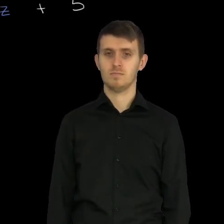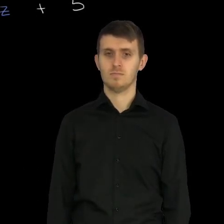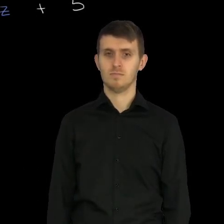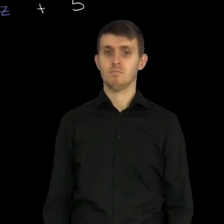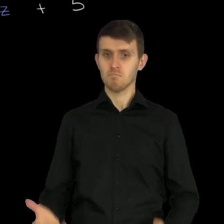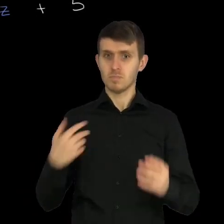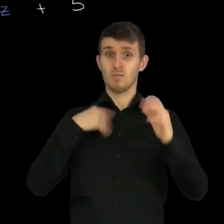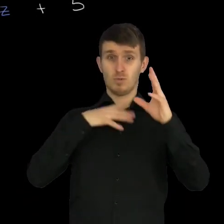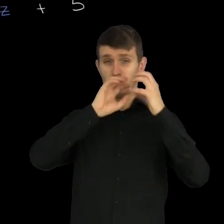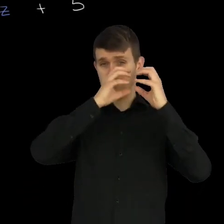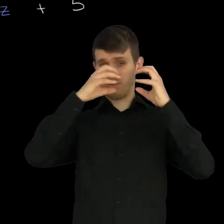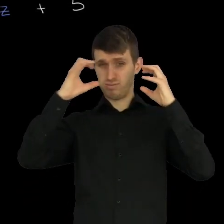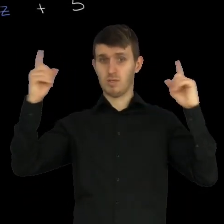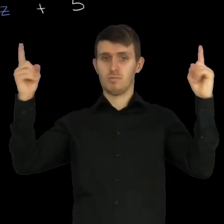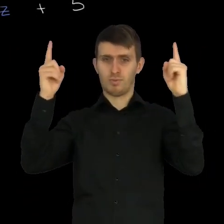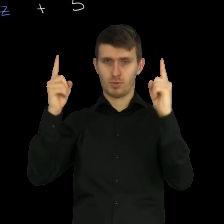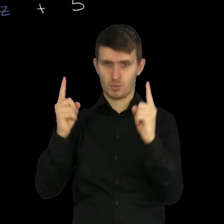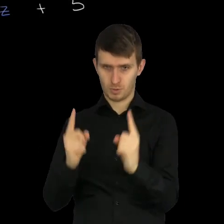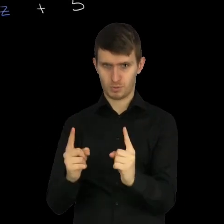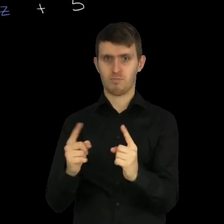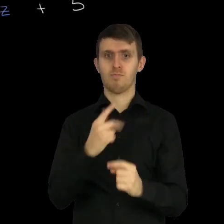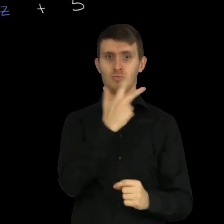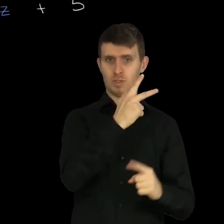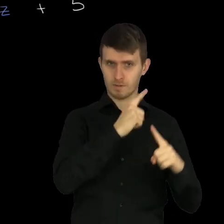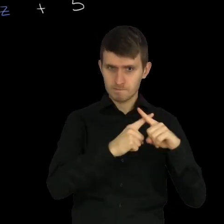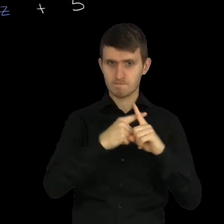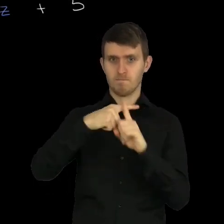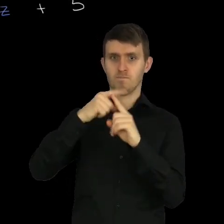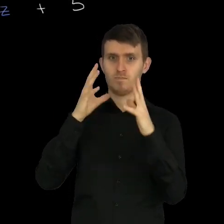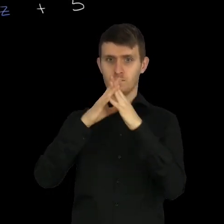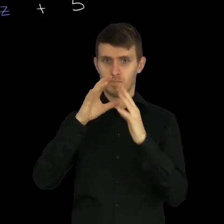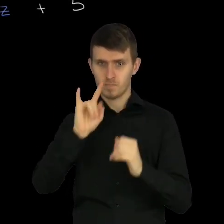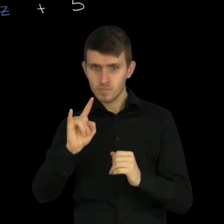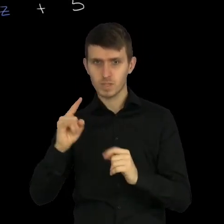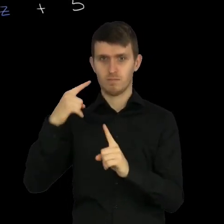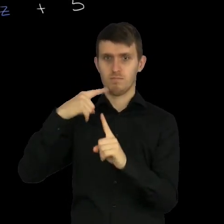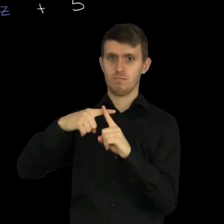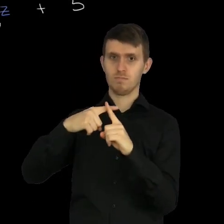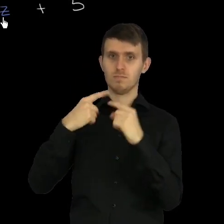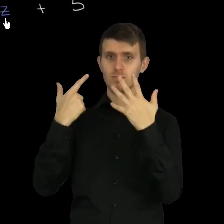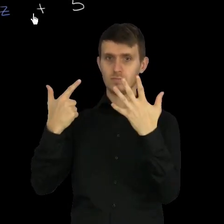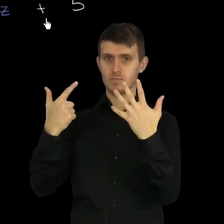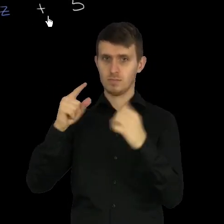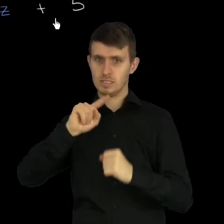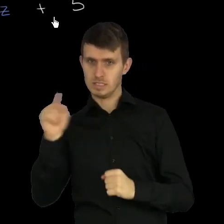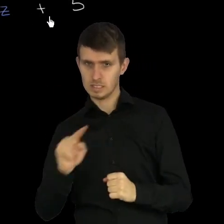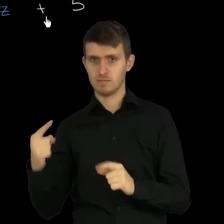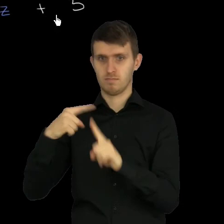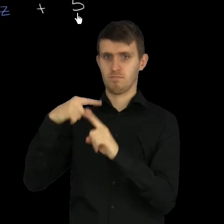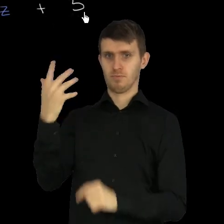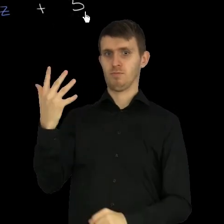Zrobione. Uprościliśmy wyrażenie do 3x dodać 10y, dodać 7z,